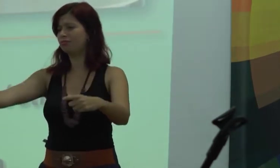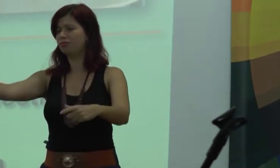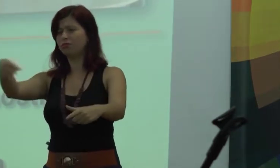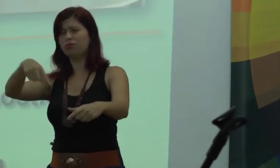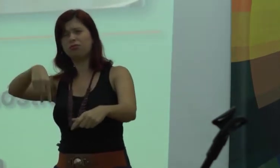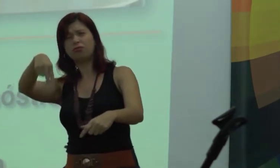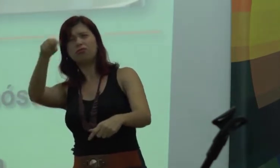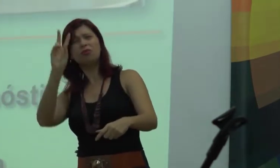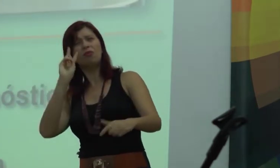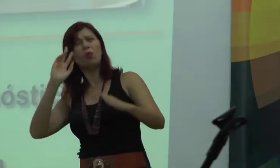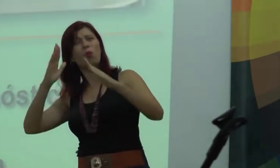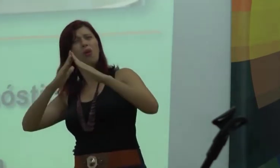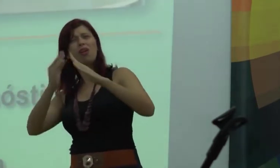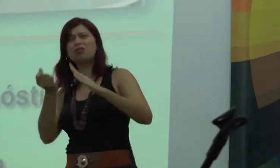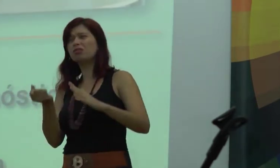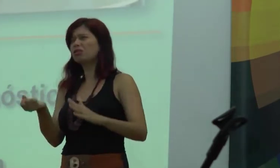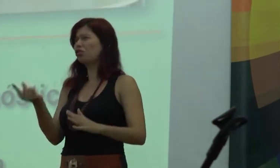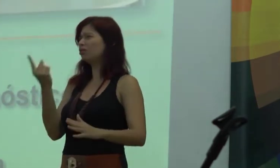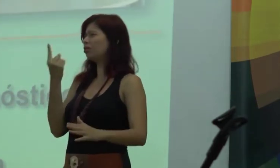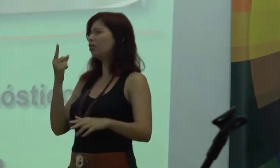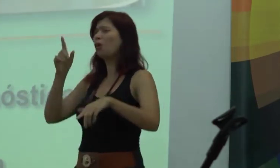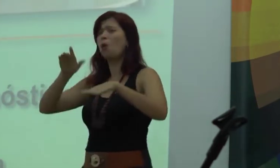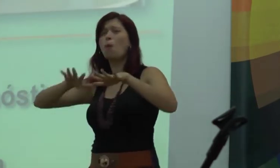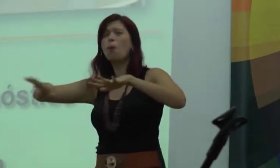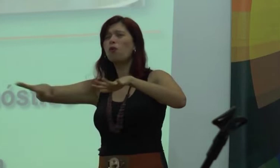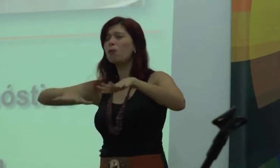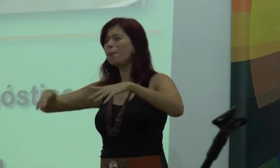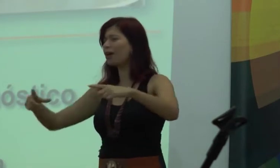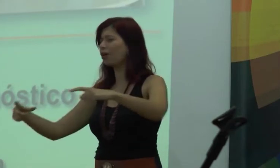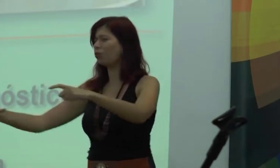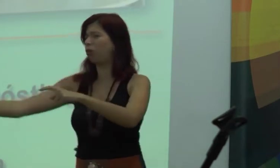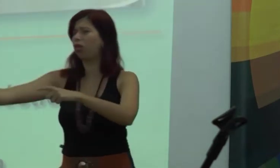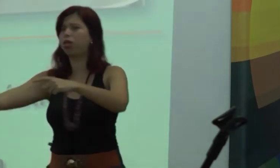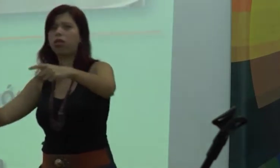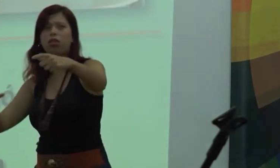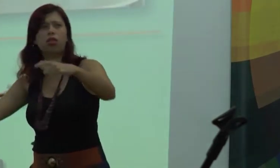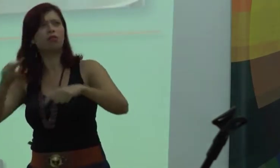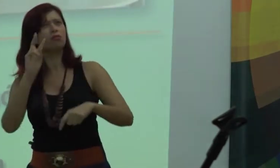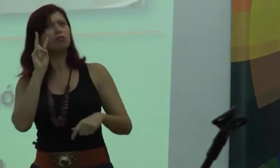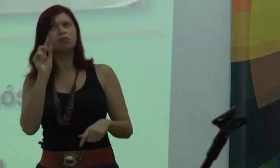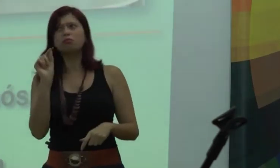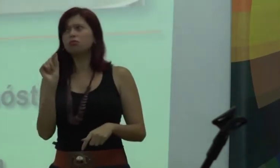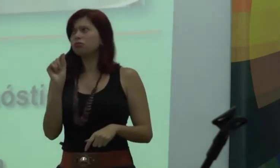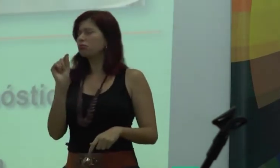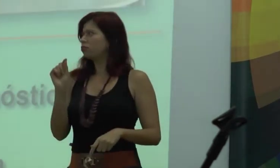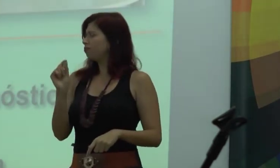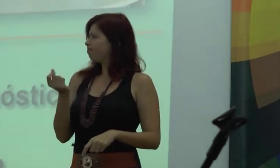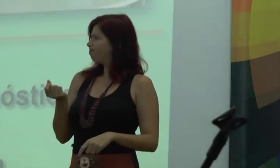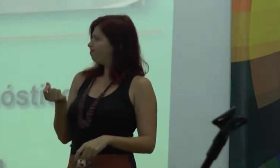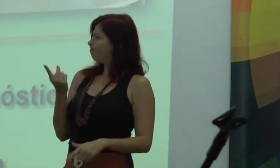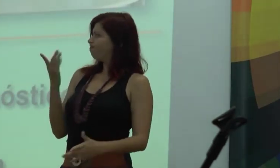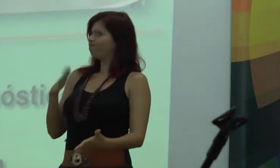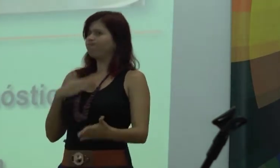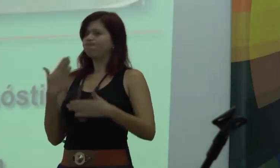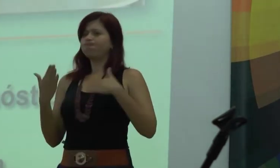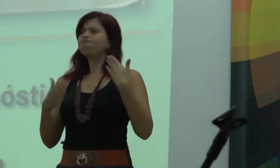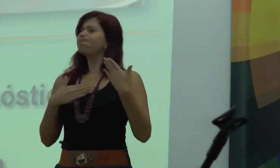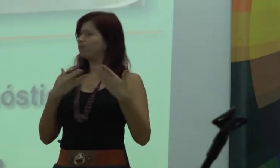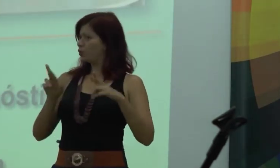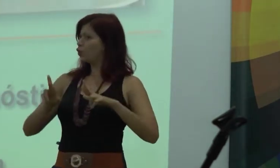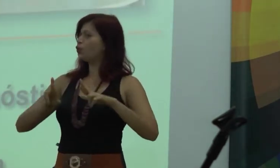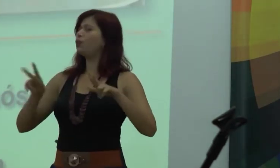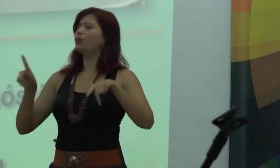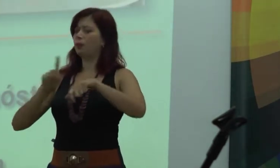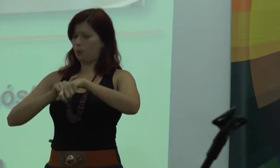E aí ele começou a observar um fenômeno estranho das mesas que se movimentavam. E ele pensou, o que